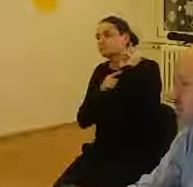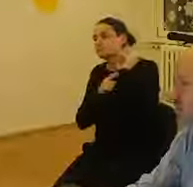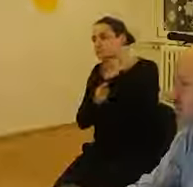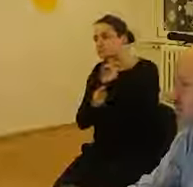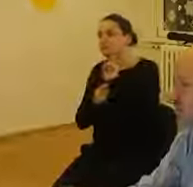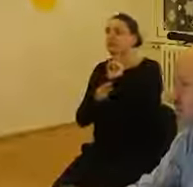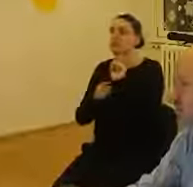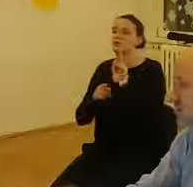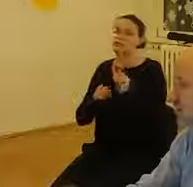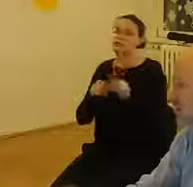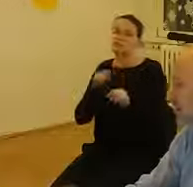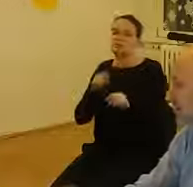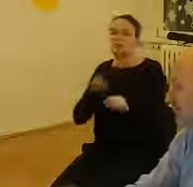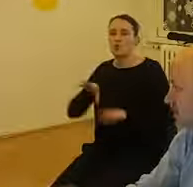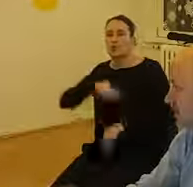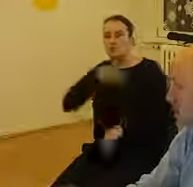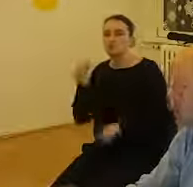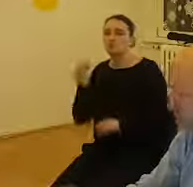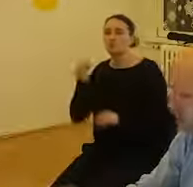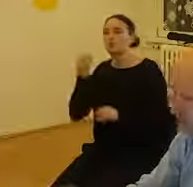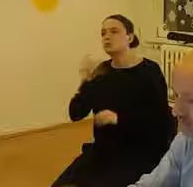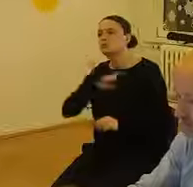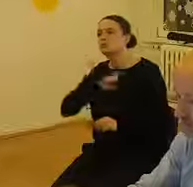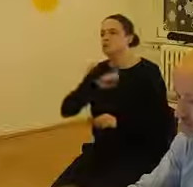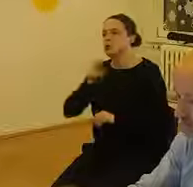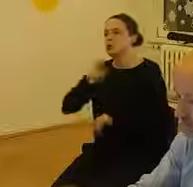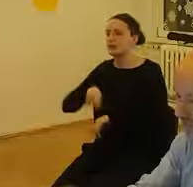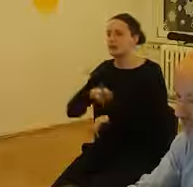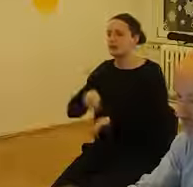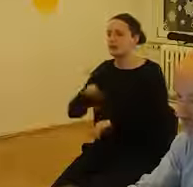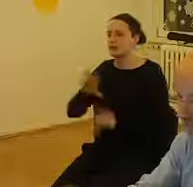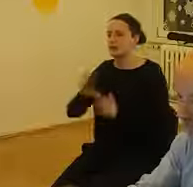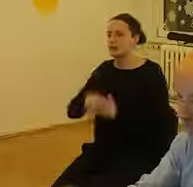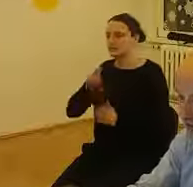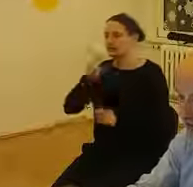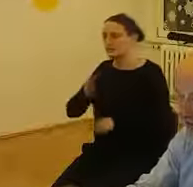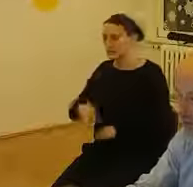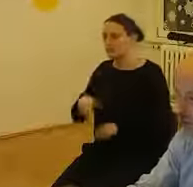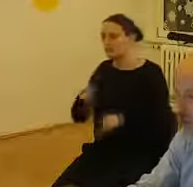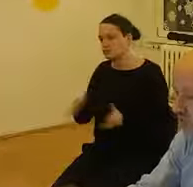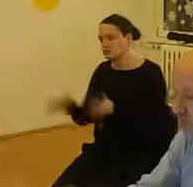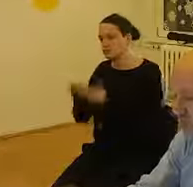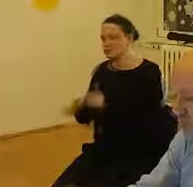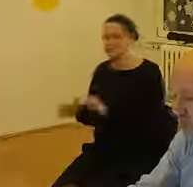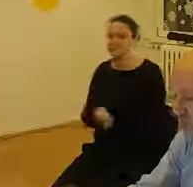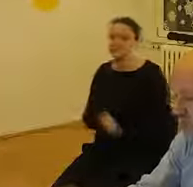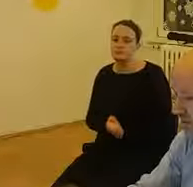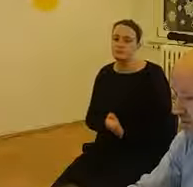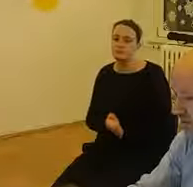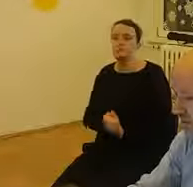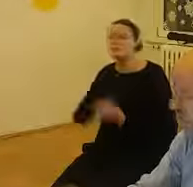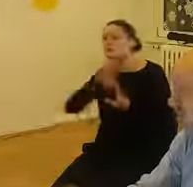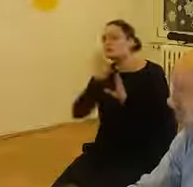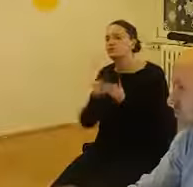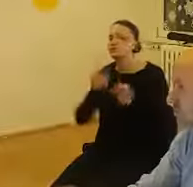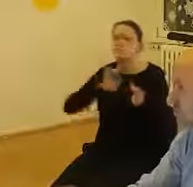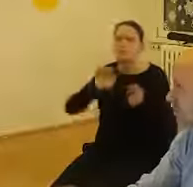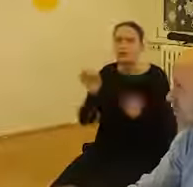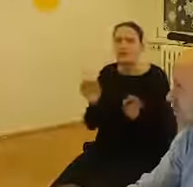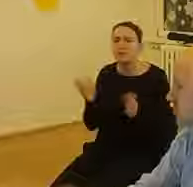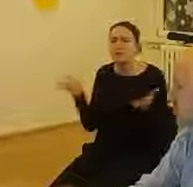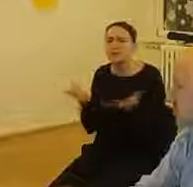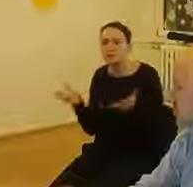już Biuro Rady Miasta Gdańska organizuje wszystkie te informacje. Wszelkich informacji można